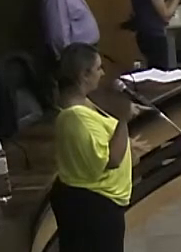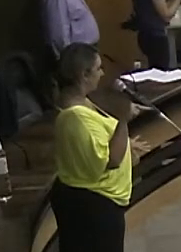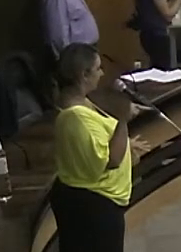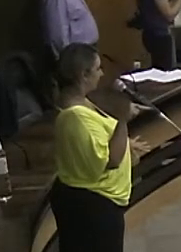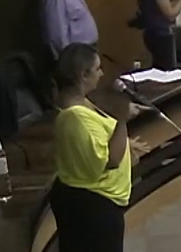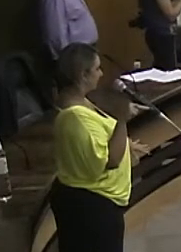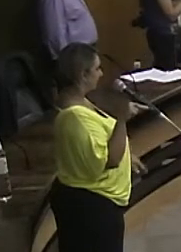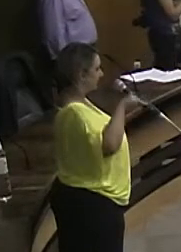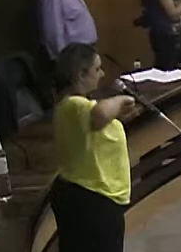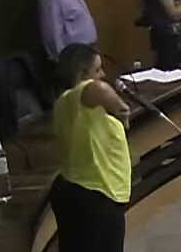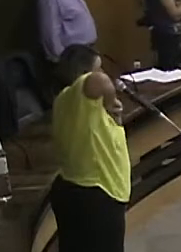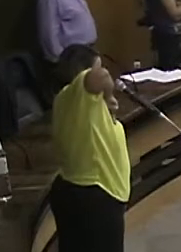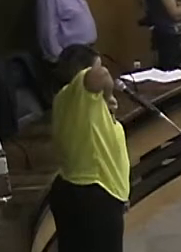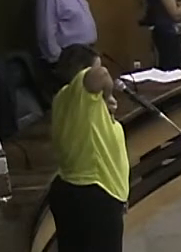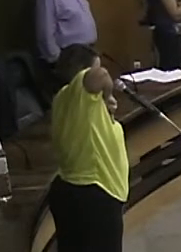Tranquilo. Tá?